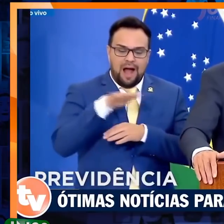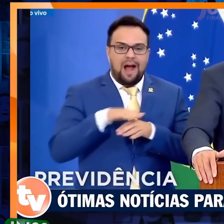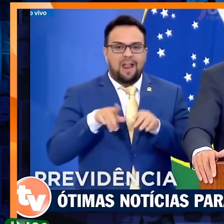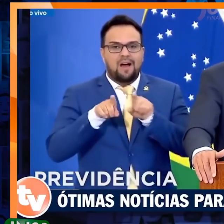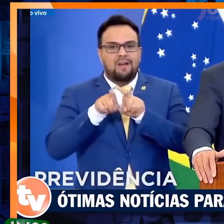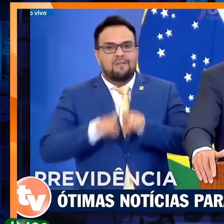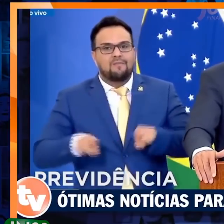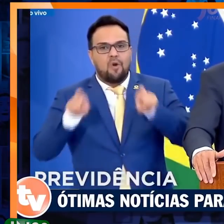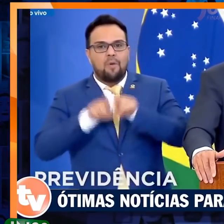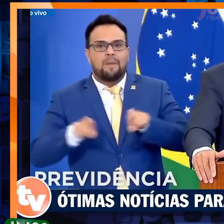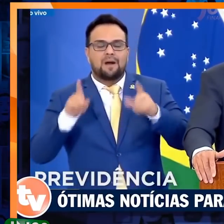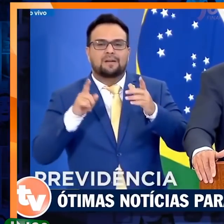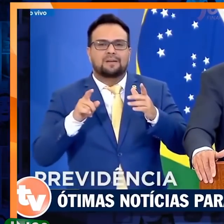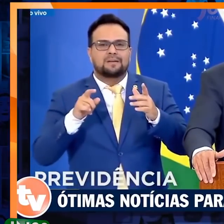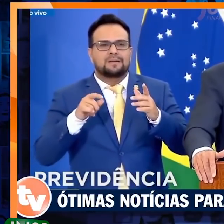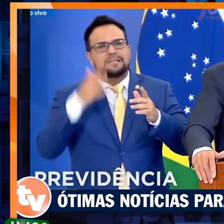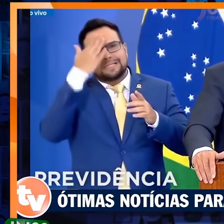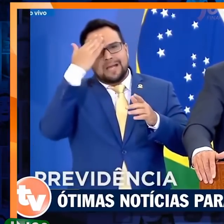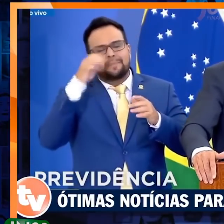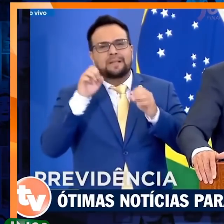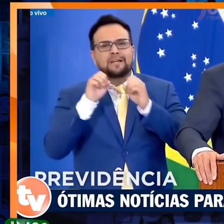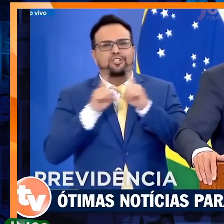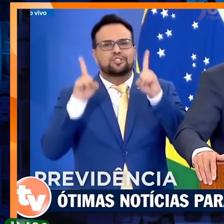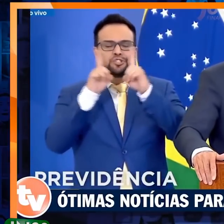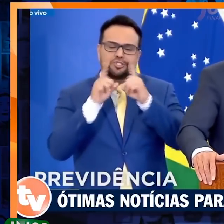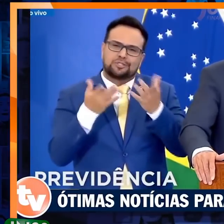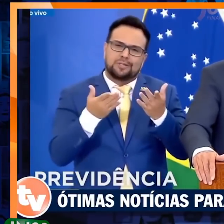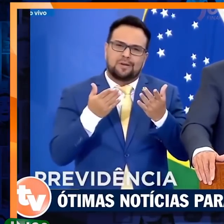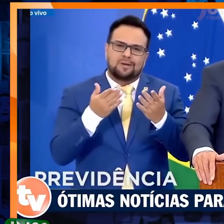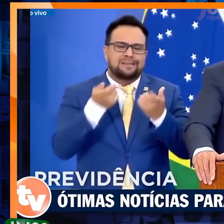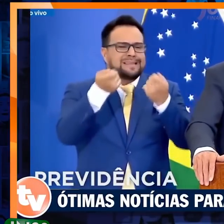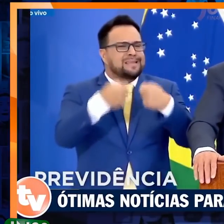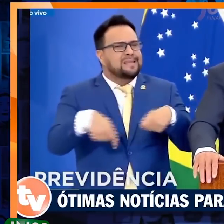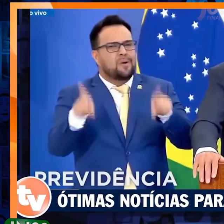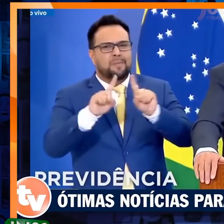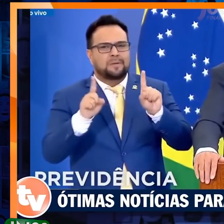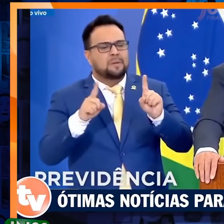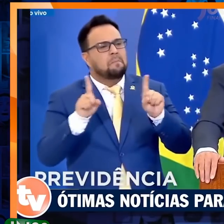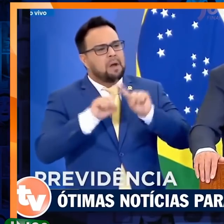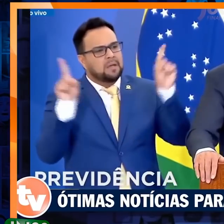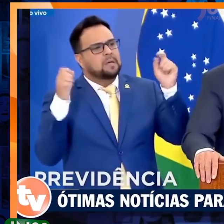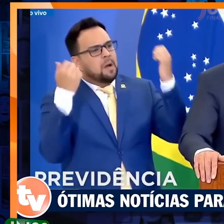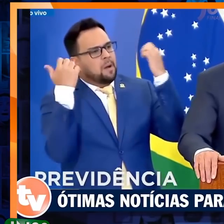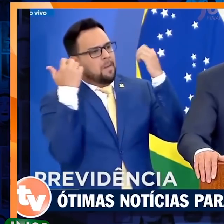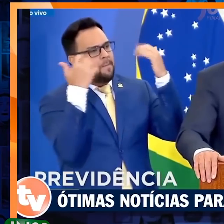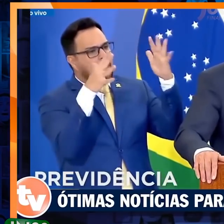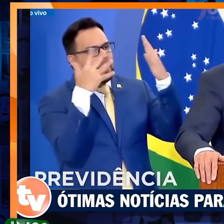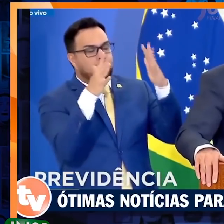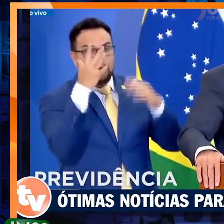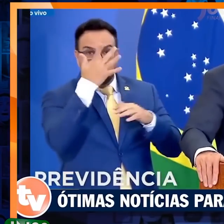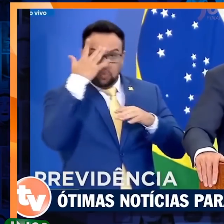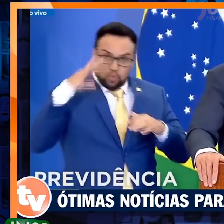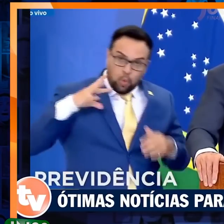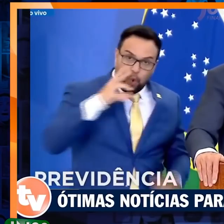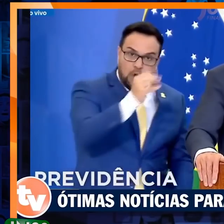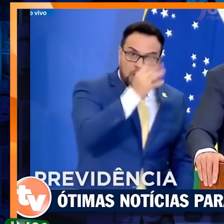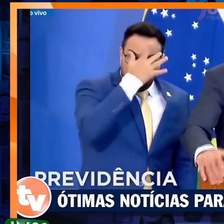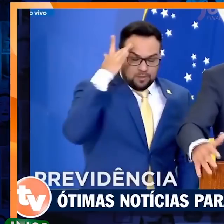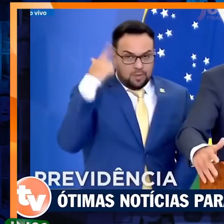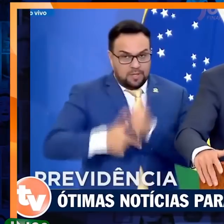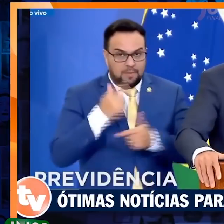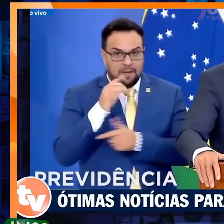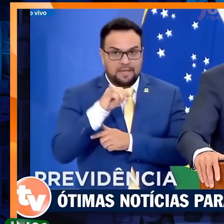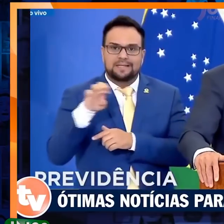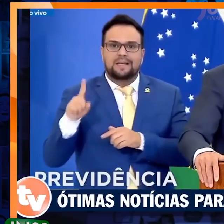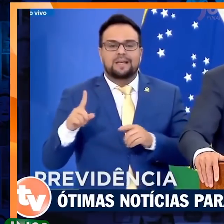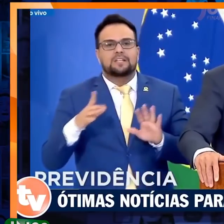não foi sadias Parabéns a todos do INSS juntamente com o presidente o nem se